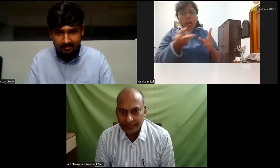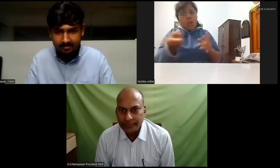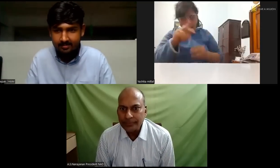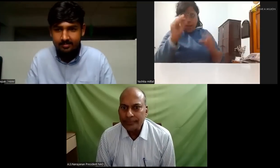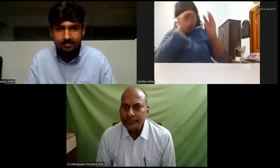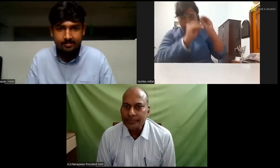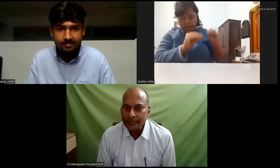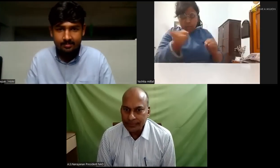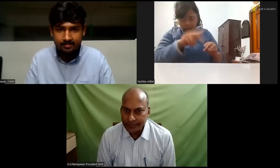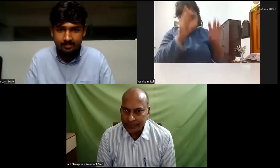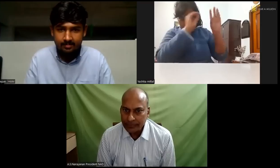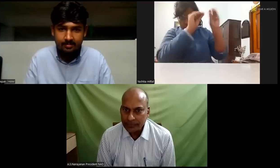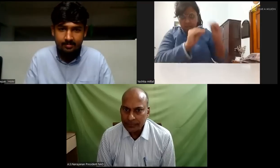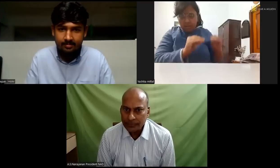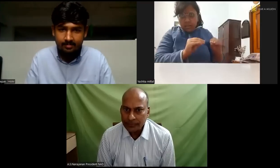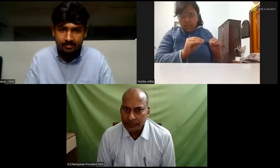Yeah.